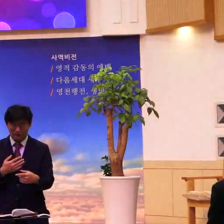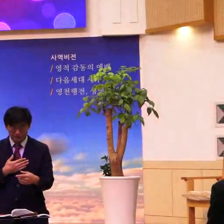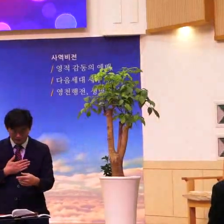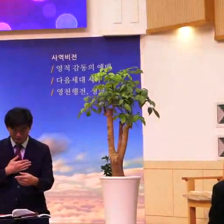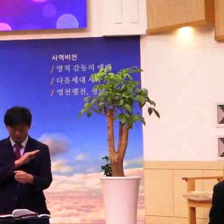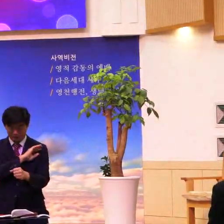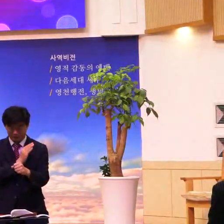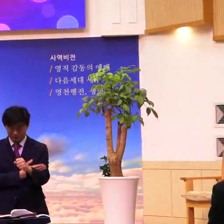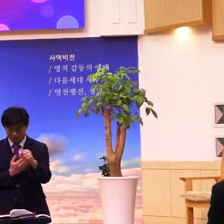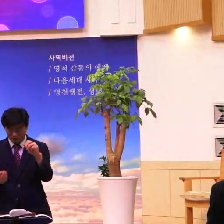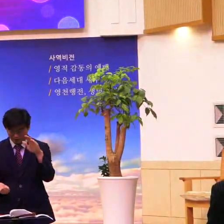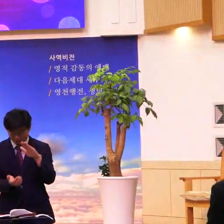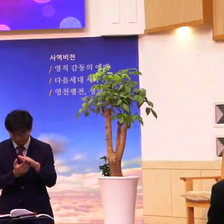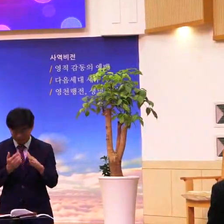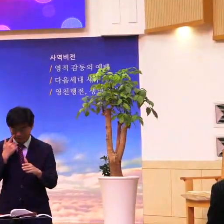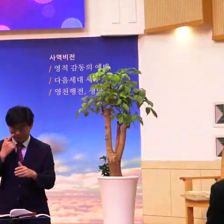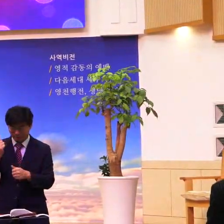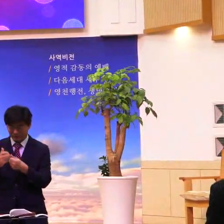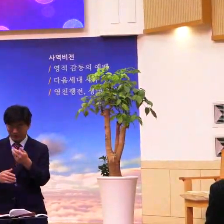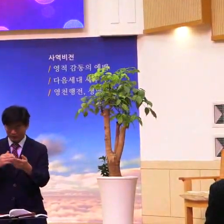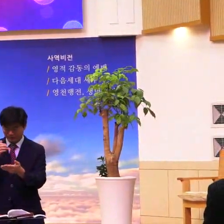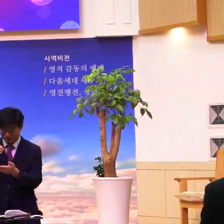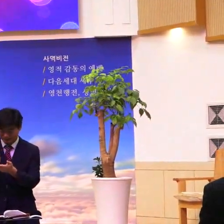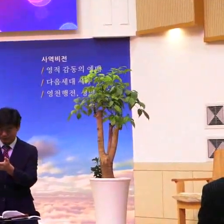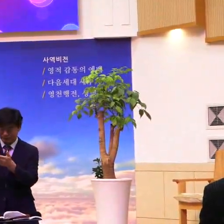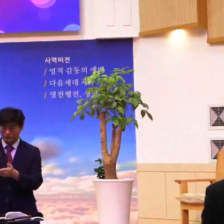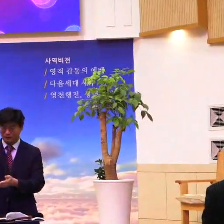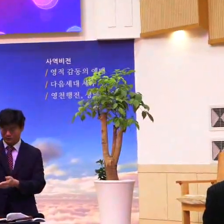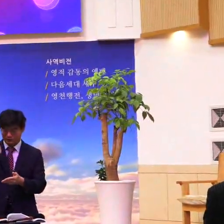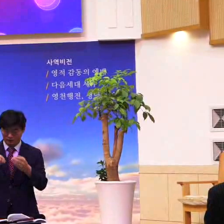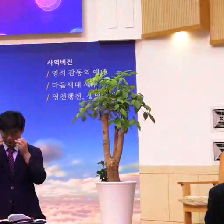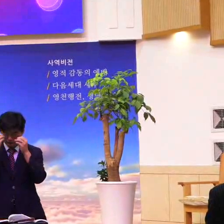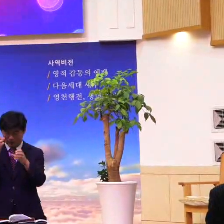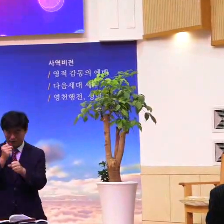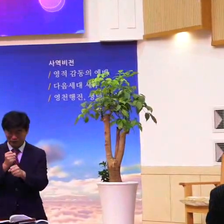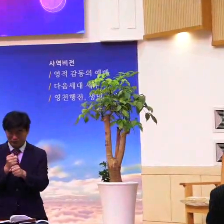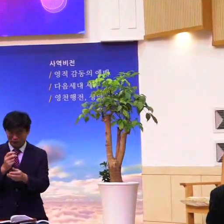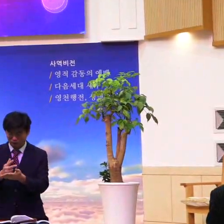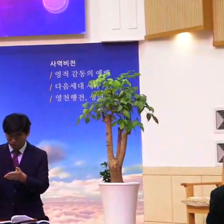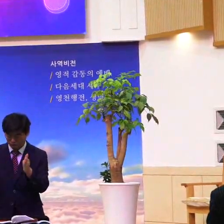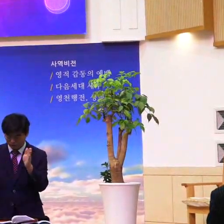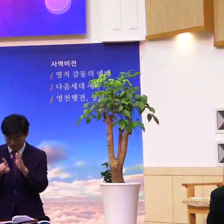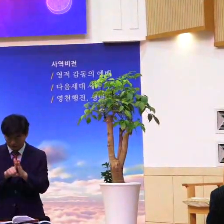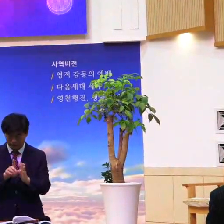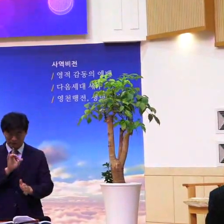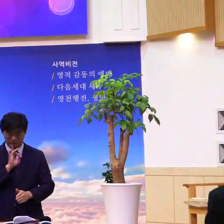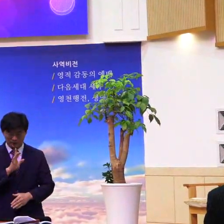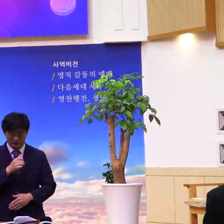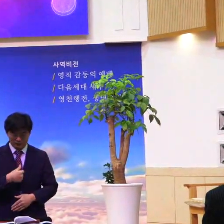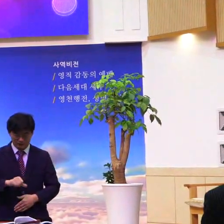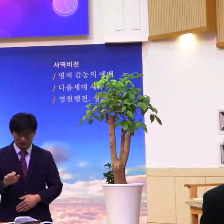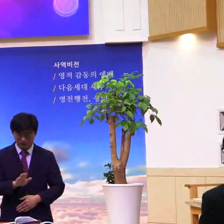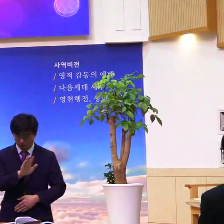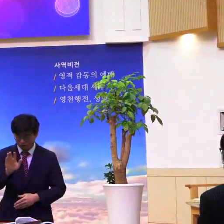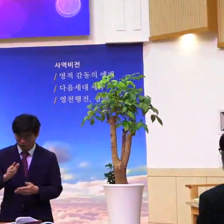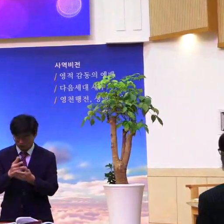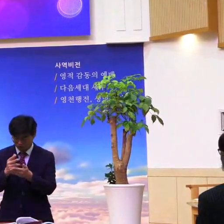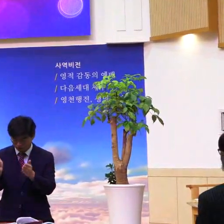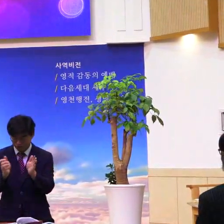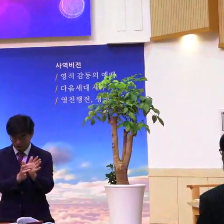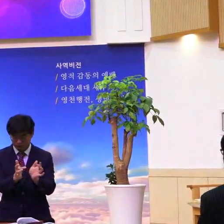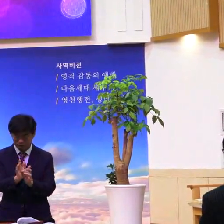전능하신 아버지 하나님 천지의 창조주를 믿습니다. 나는 그의 위대하신 아들 우리 주 예수 그리스도를